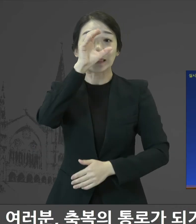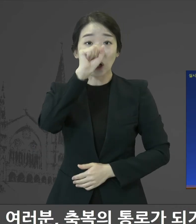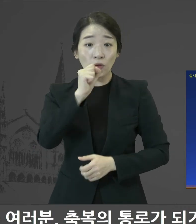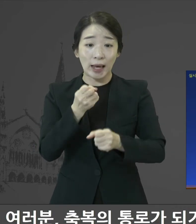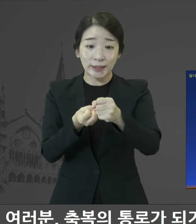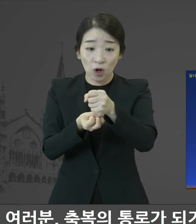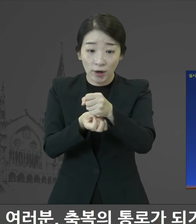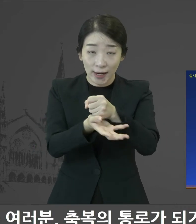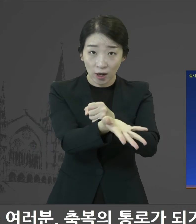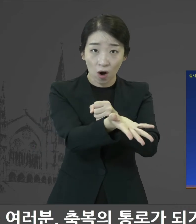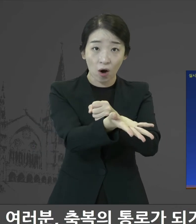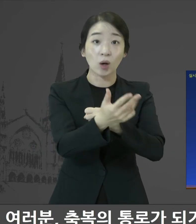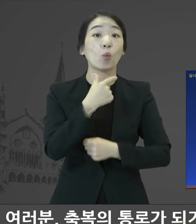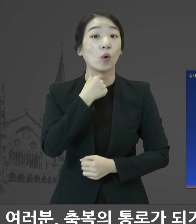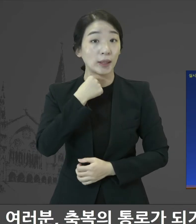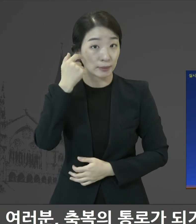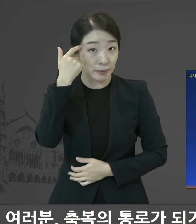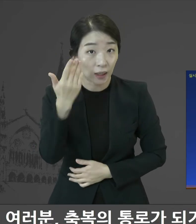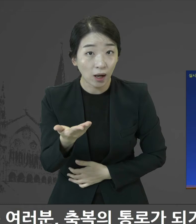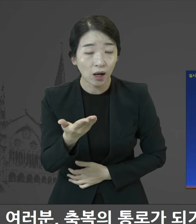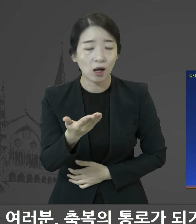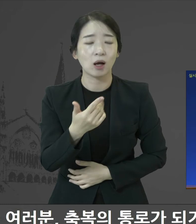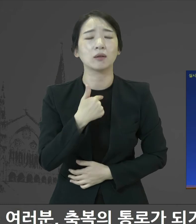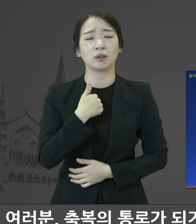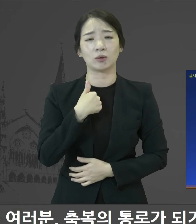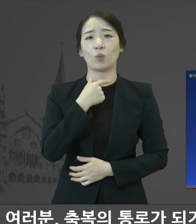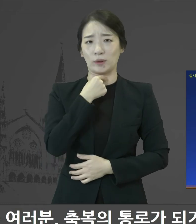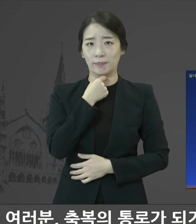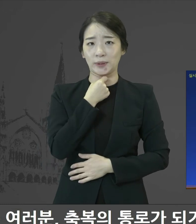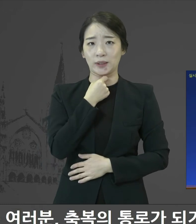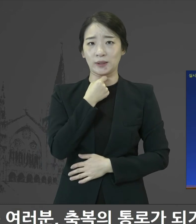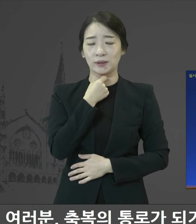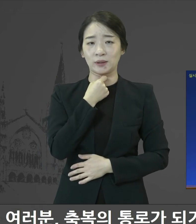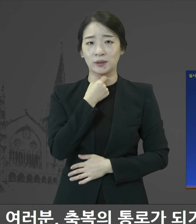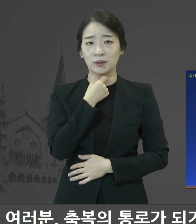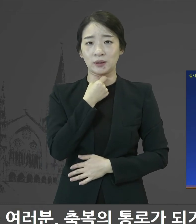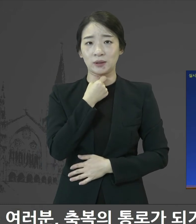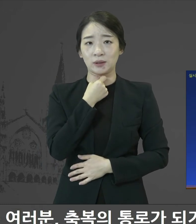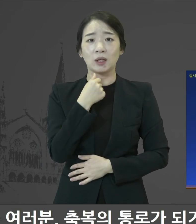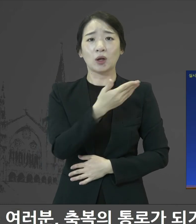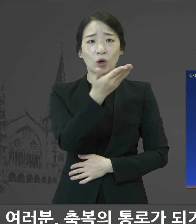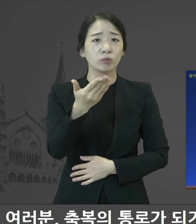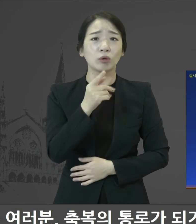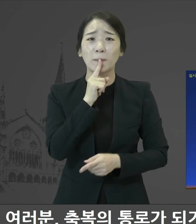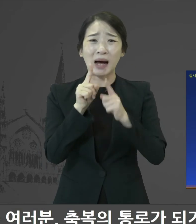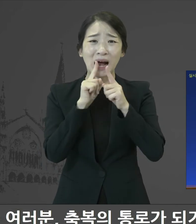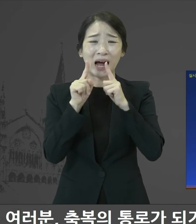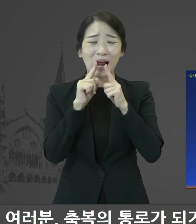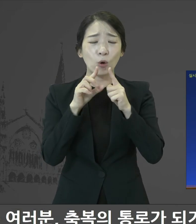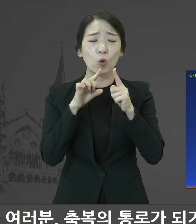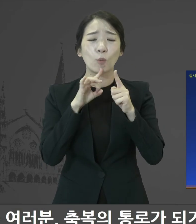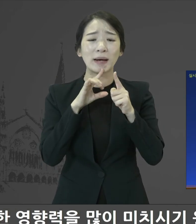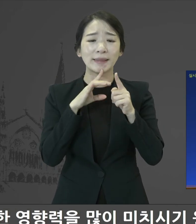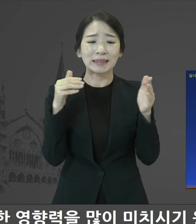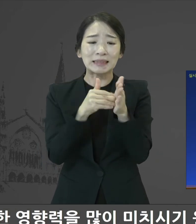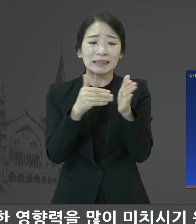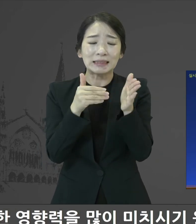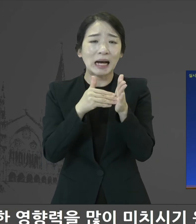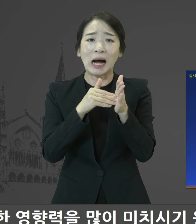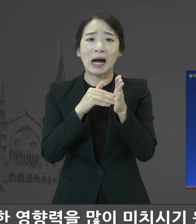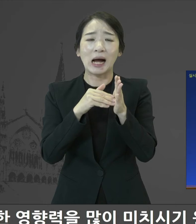원하시죠? 저는 원합니다. 여러분, 구호로만 외칠 게 아닙니다. 그러기 위해서